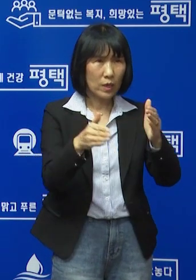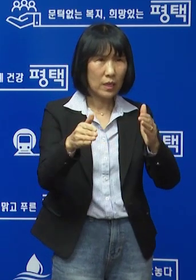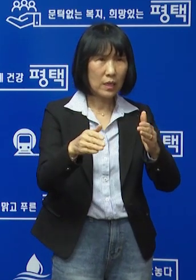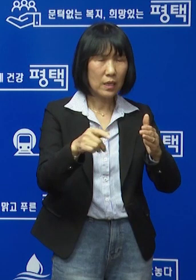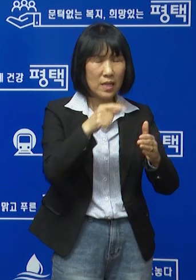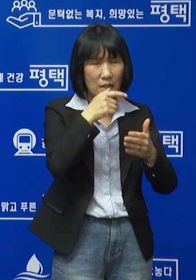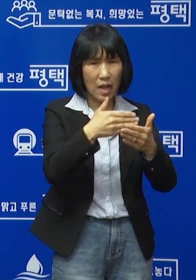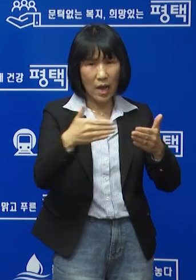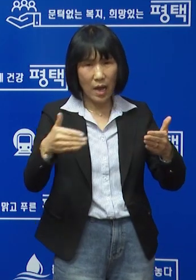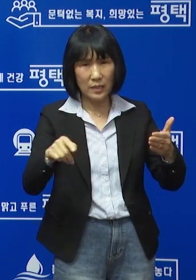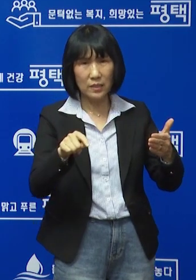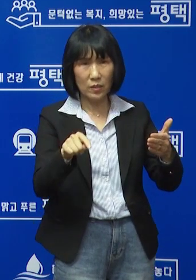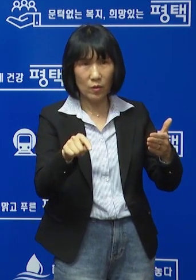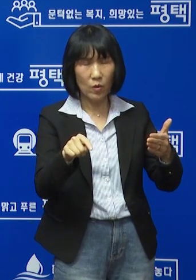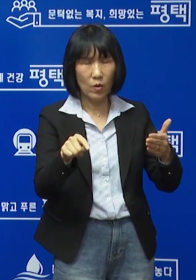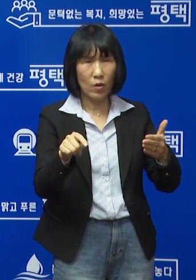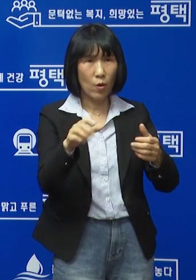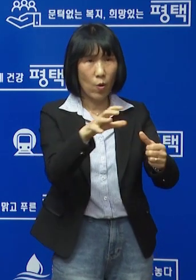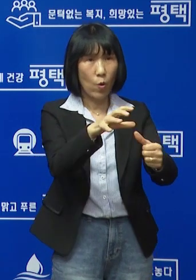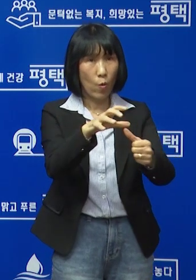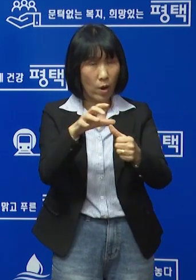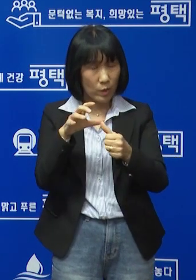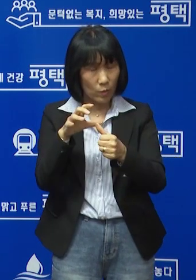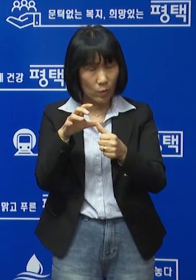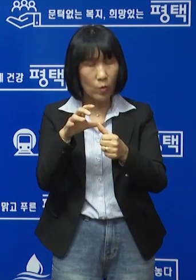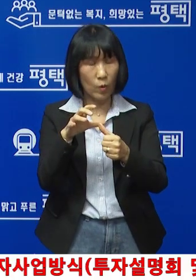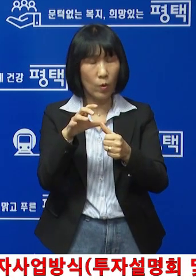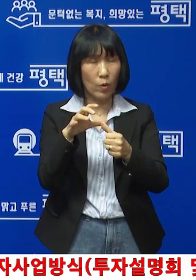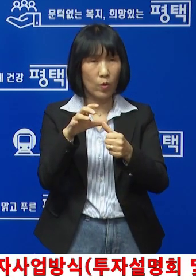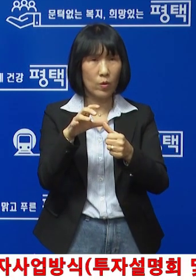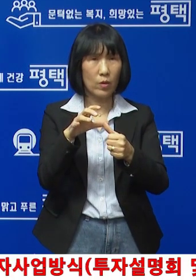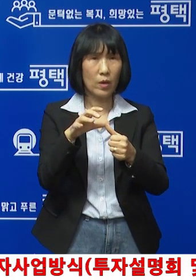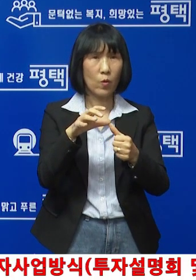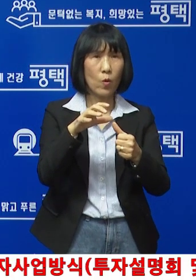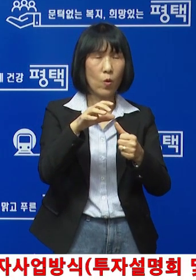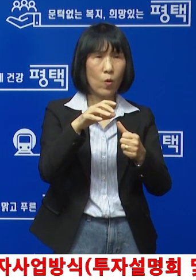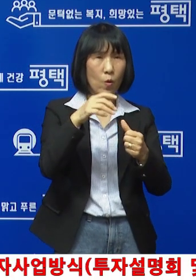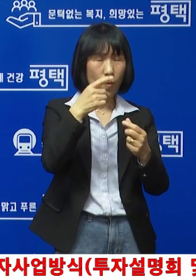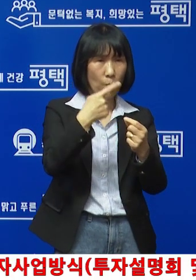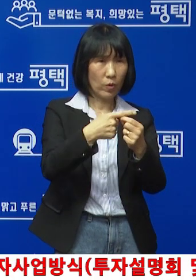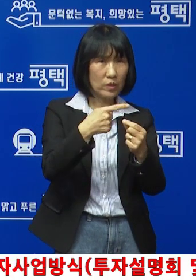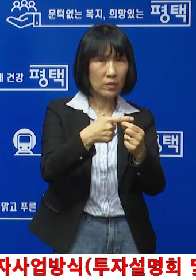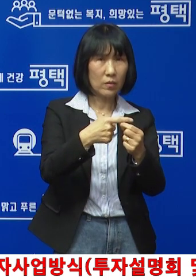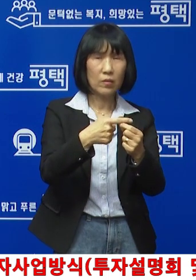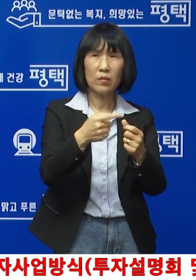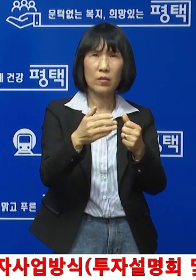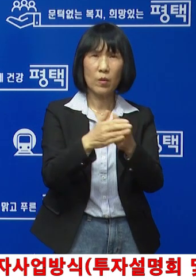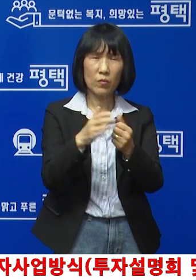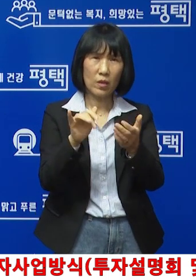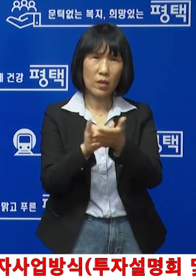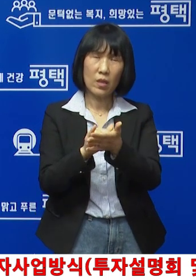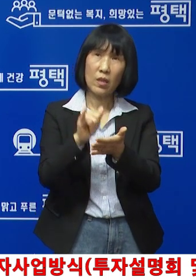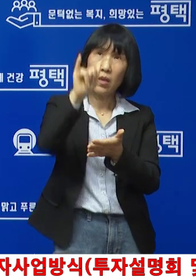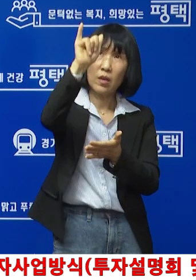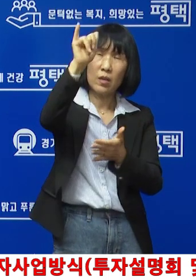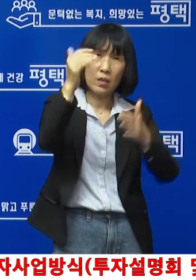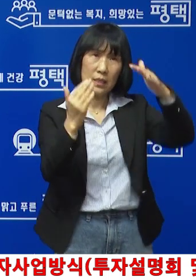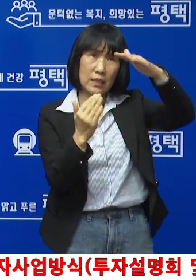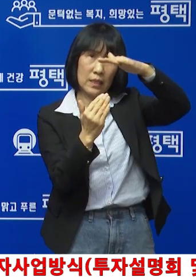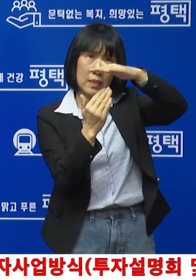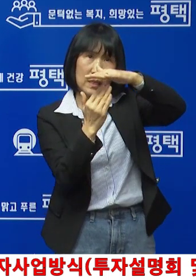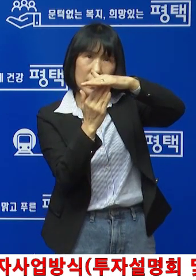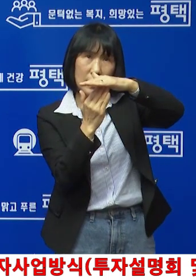UAM의 항로는 도로라든지 하천을 이용해서 우선적으로 이용하는 걸로 계획되어 있어서 큰 문제는 없을 거라고 좀 판단되고 있습니다. 그 부분에 대해서도 저희가